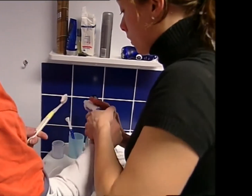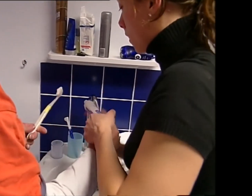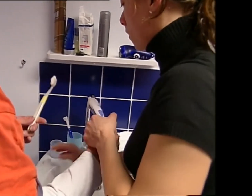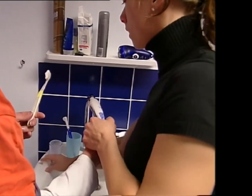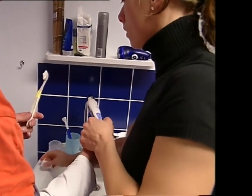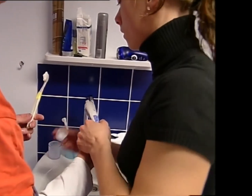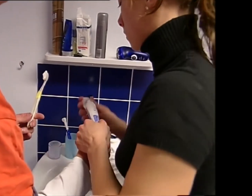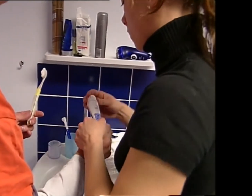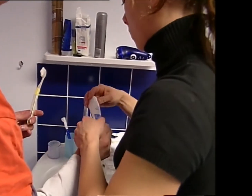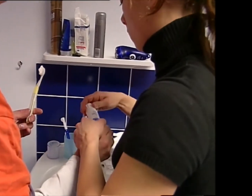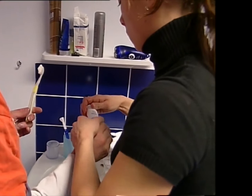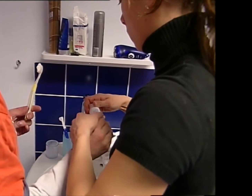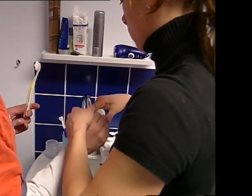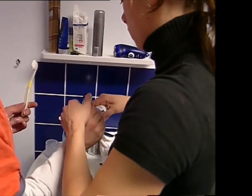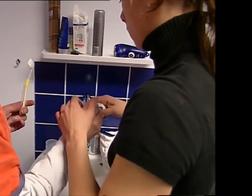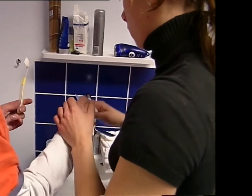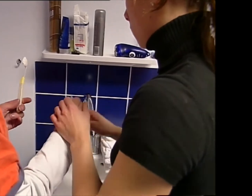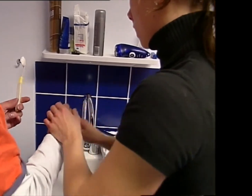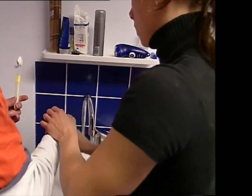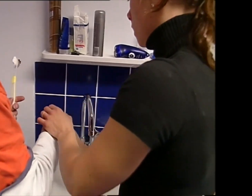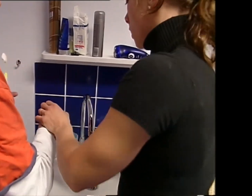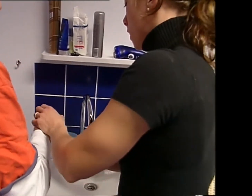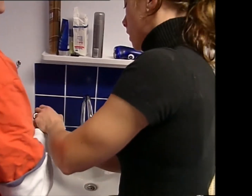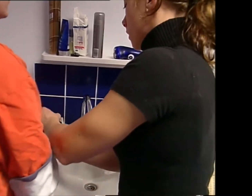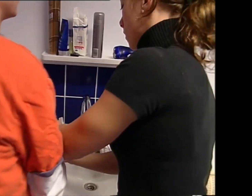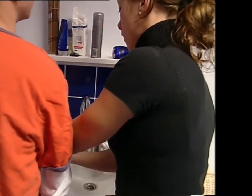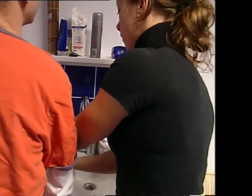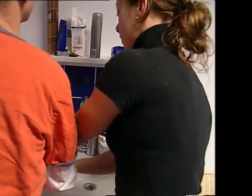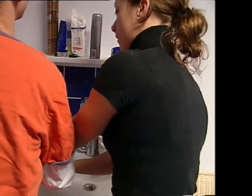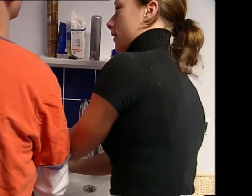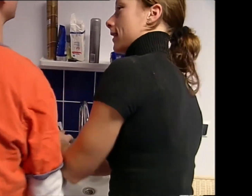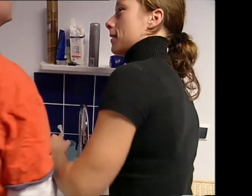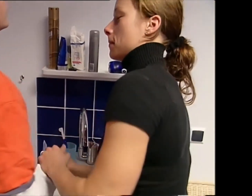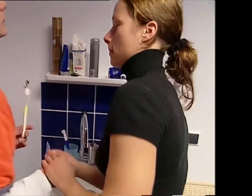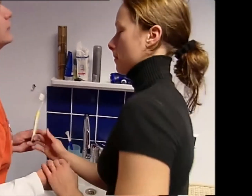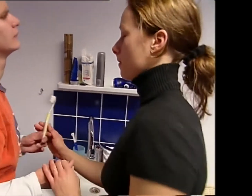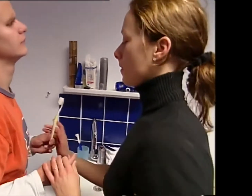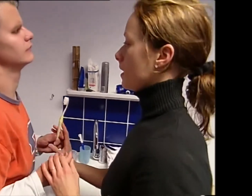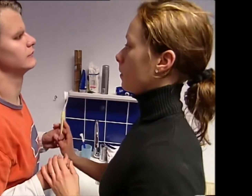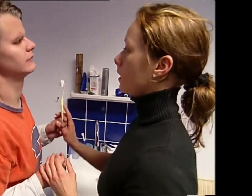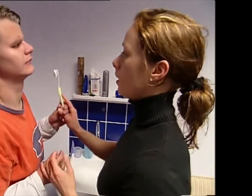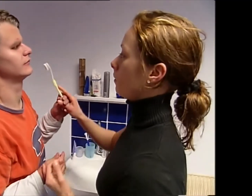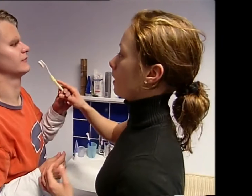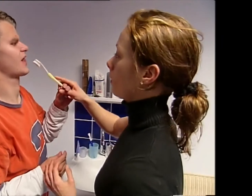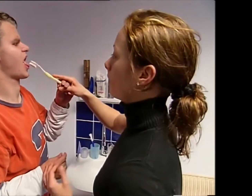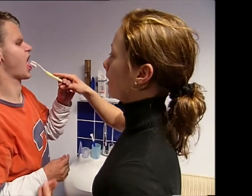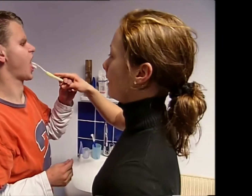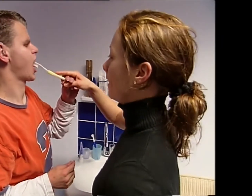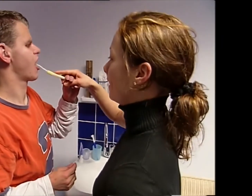naar je kan luisteren. Onze cliënten zien en horen ons niet. Dus moeten wij ervoor zorgen dat ze voelen dat we er voor